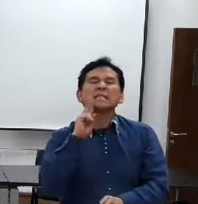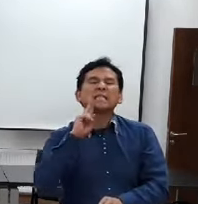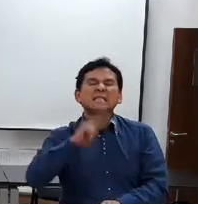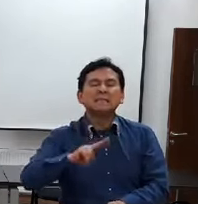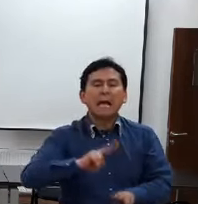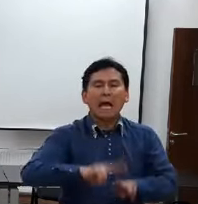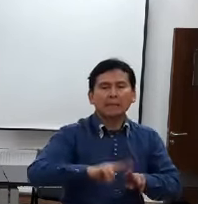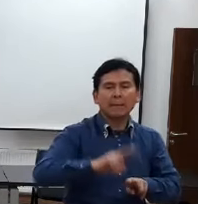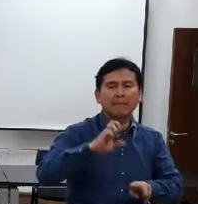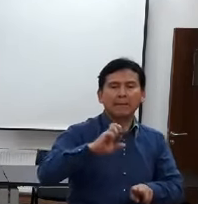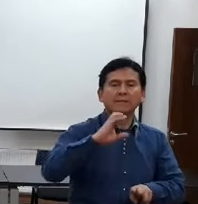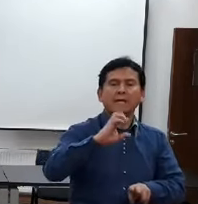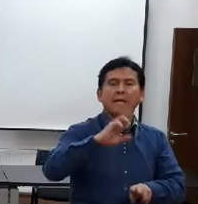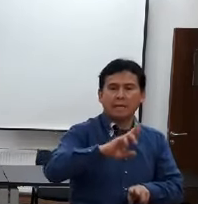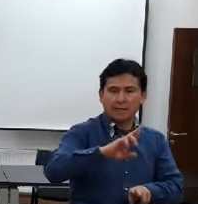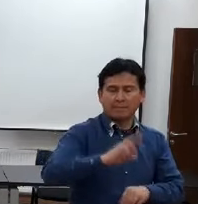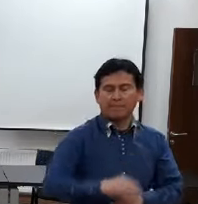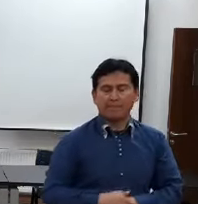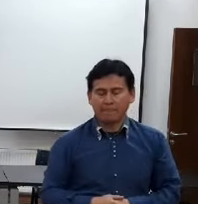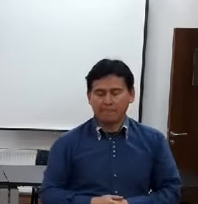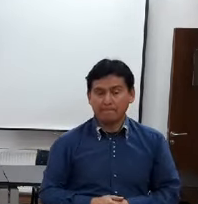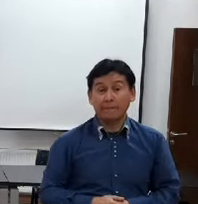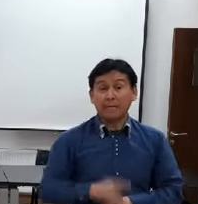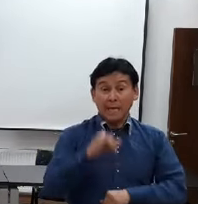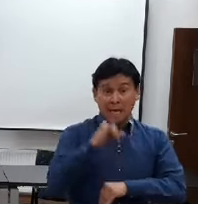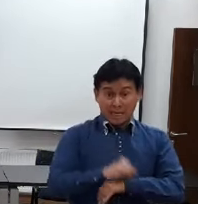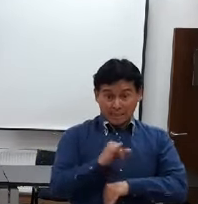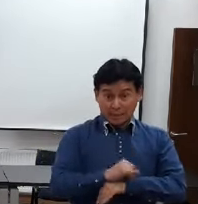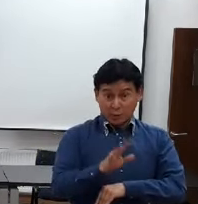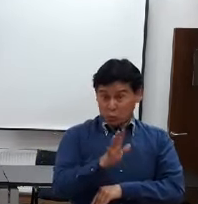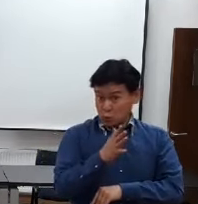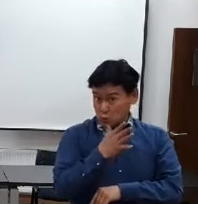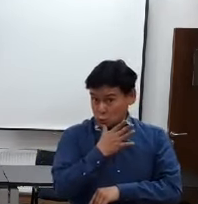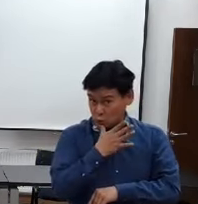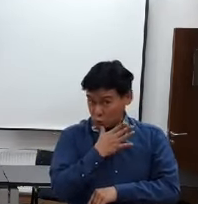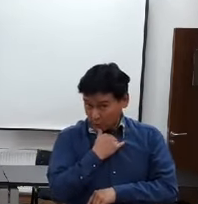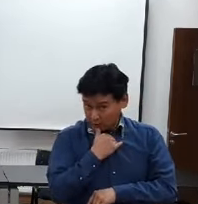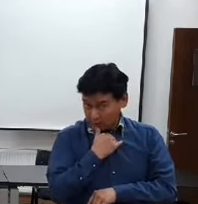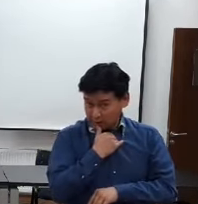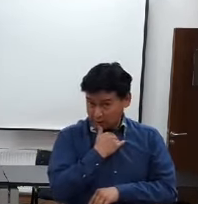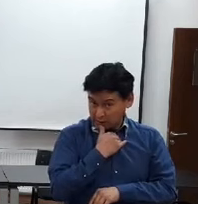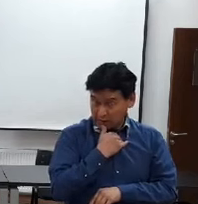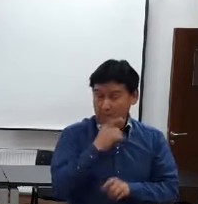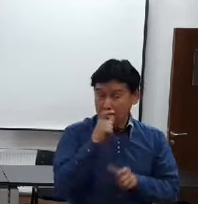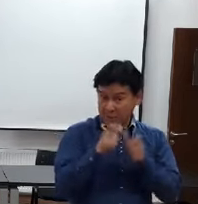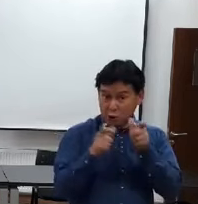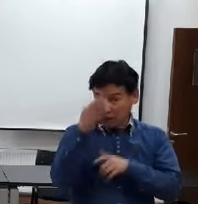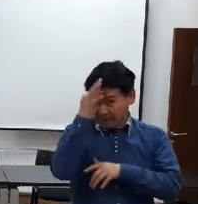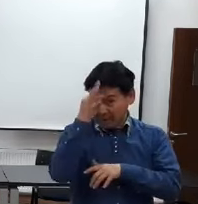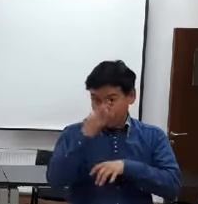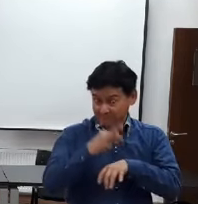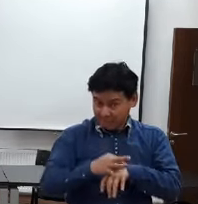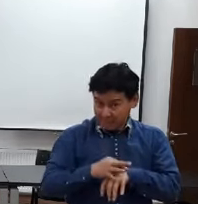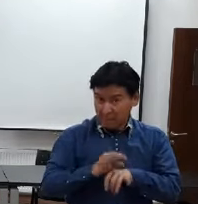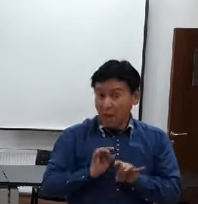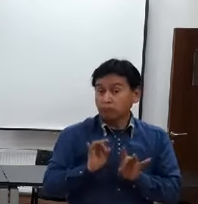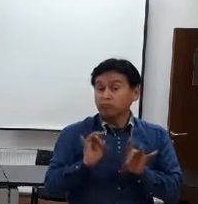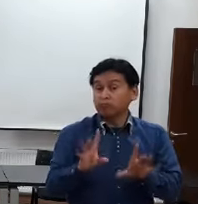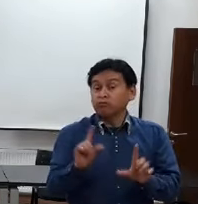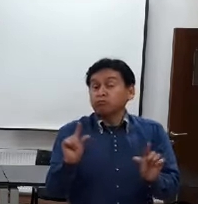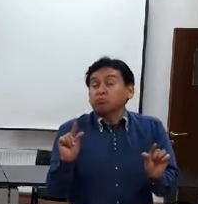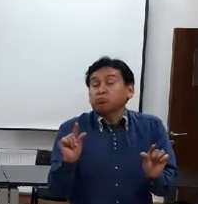una PCR de por medio en esta región como no tenemos casos activos como nuestra casuística es tan